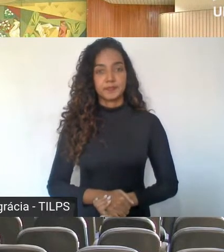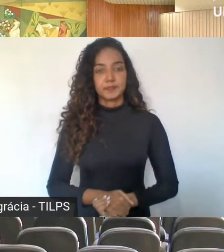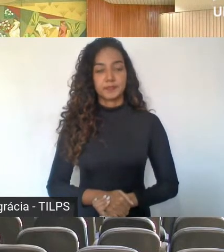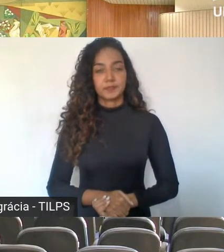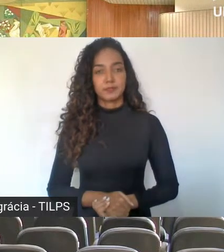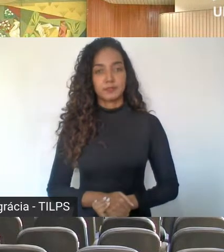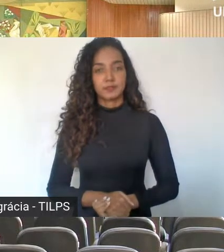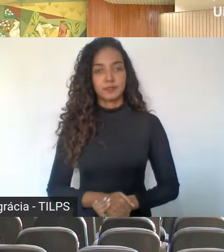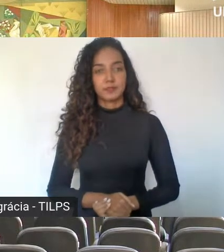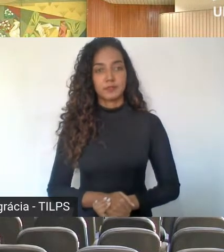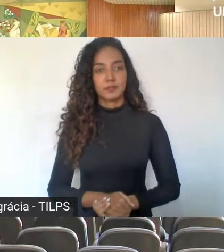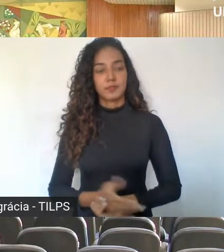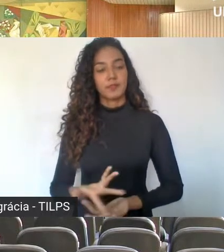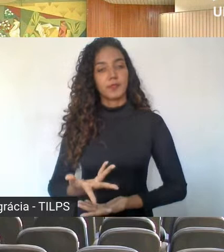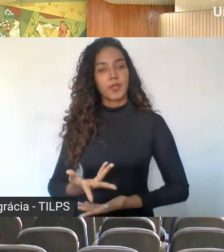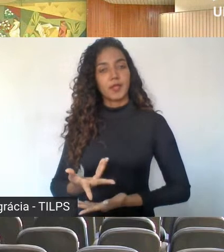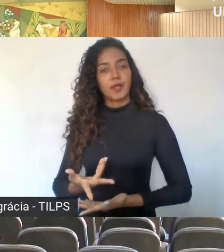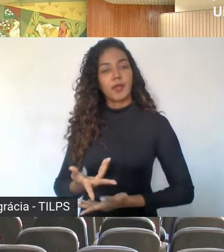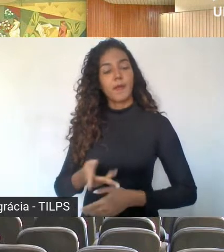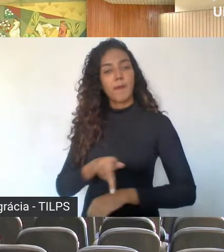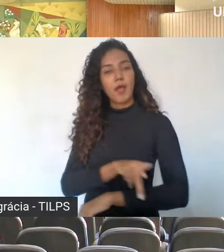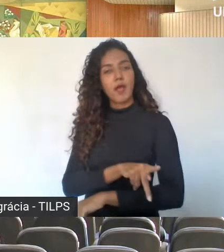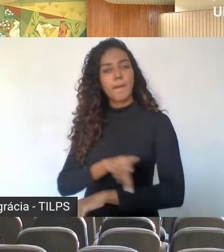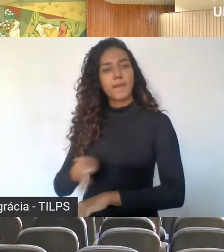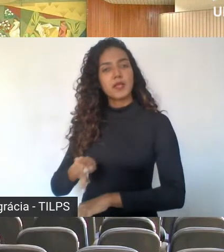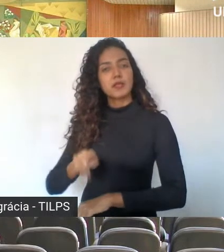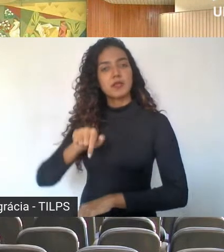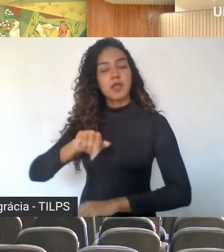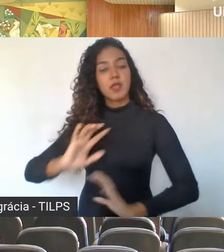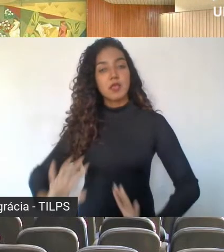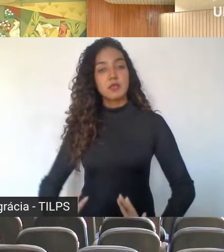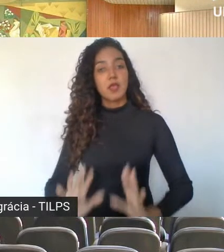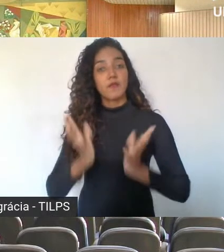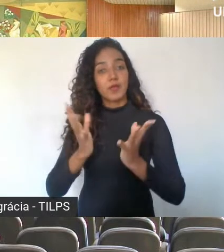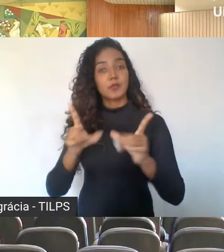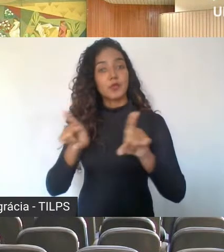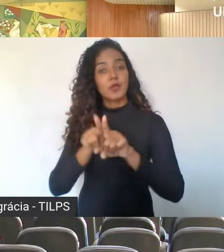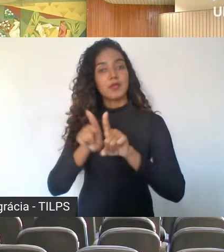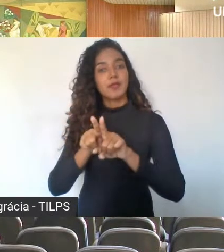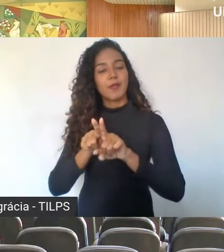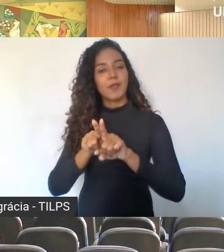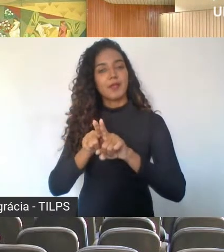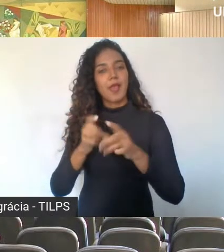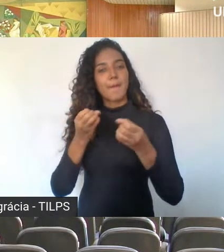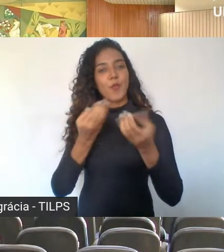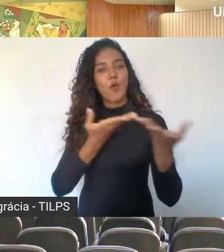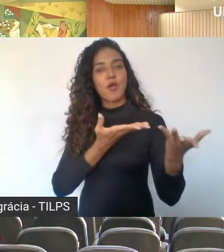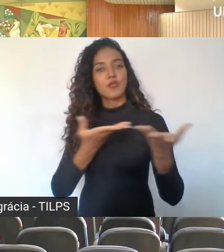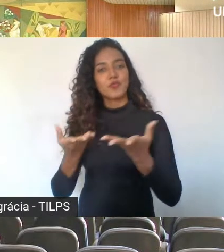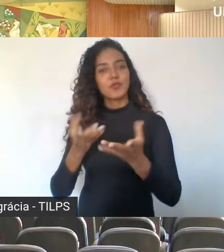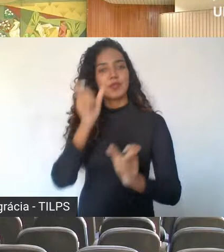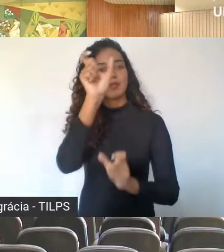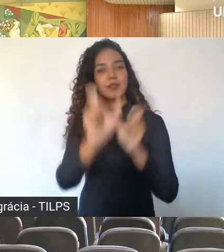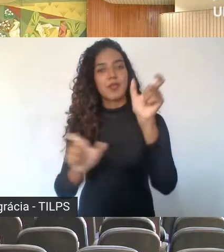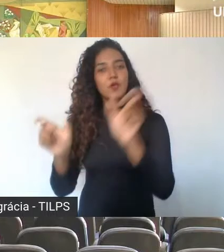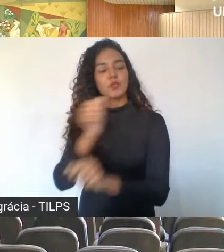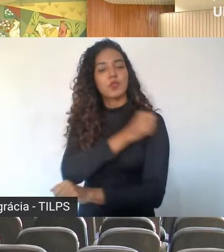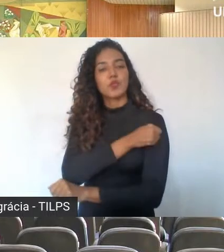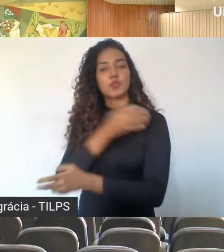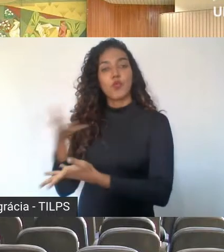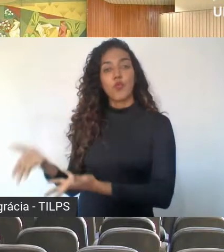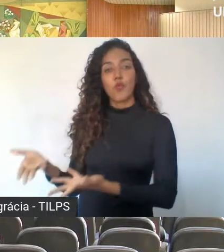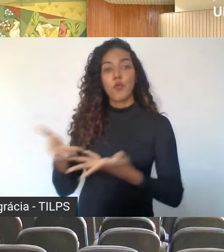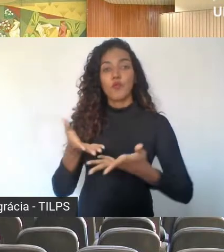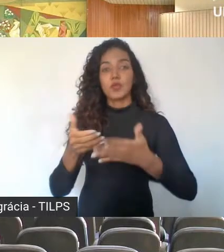Para presidir esta cerimônia e desejar as boas-vindas aos discentes, convida-se o reitor da Universidade